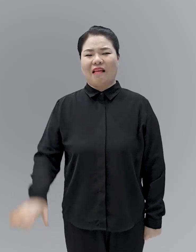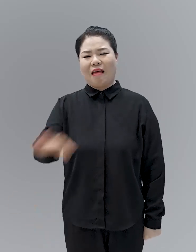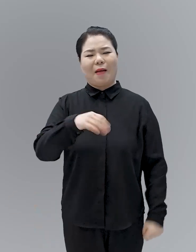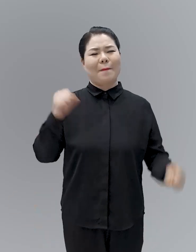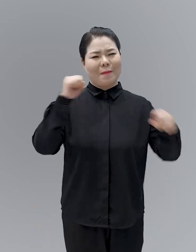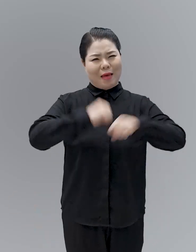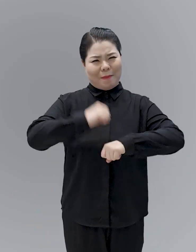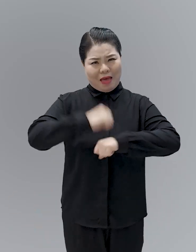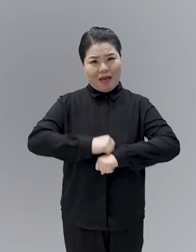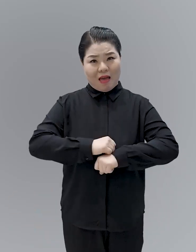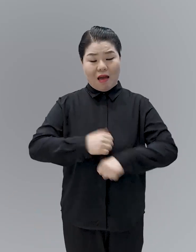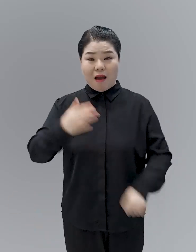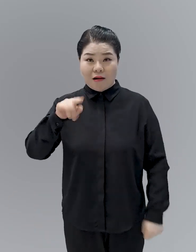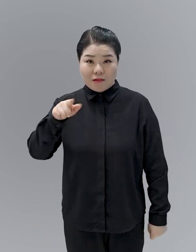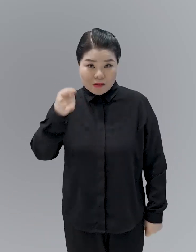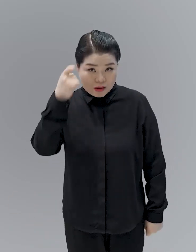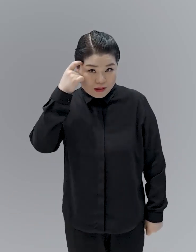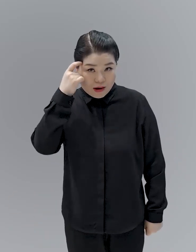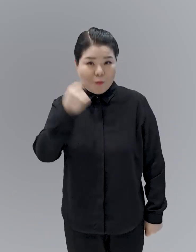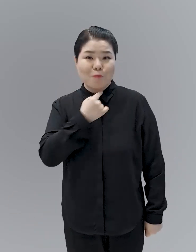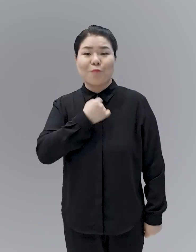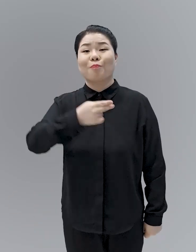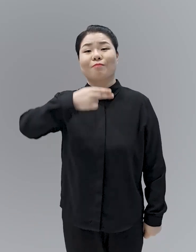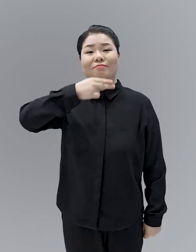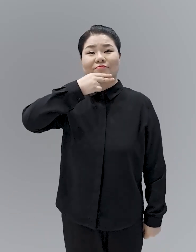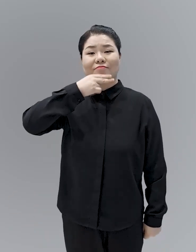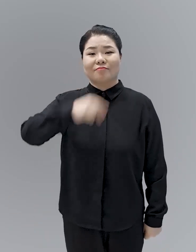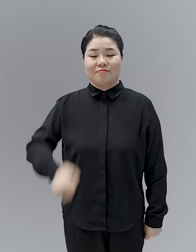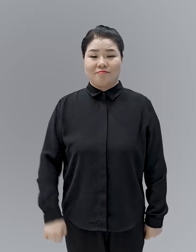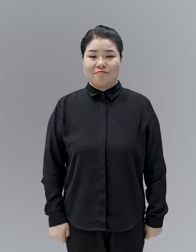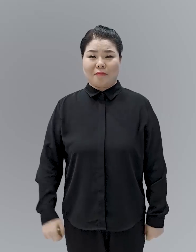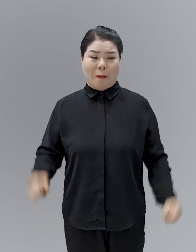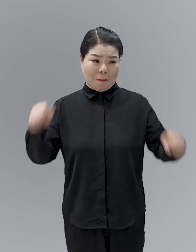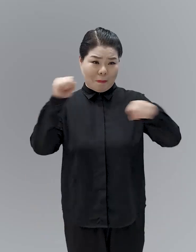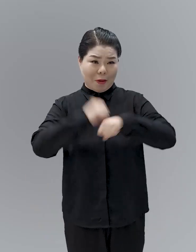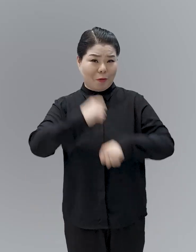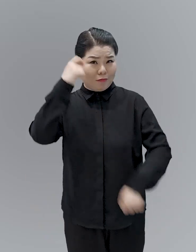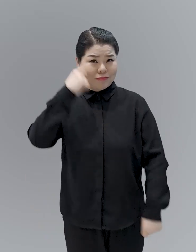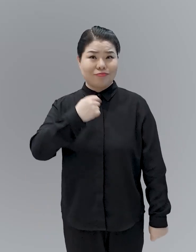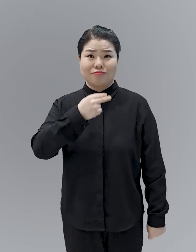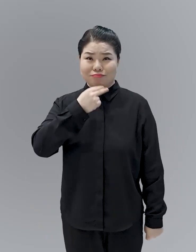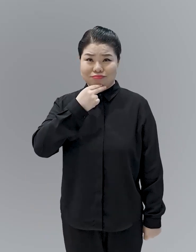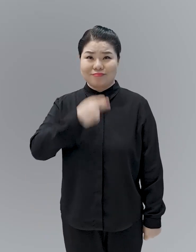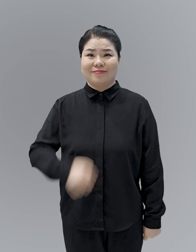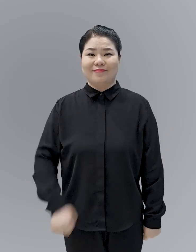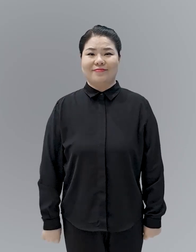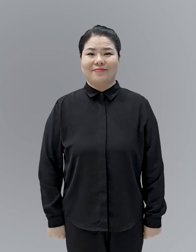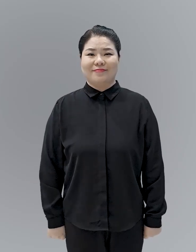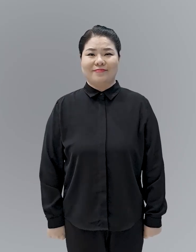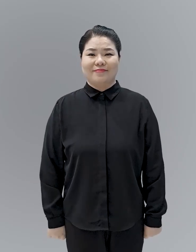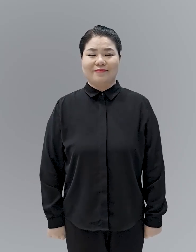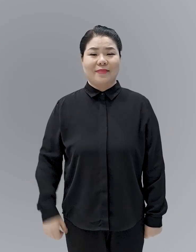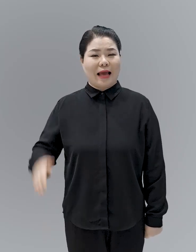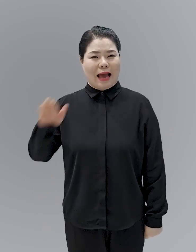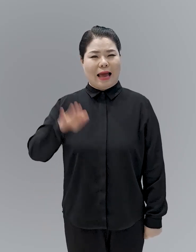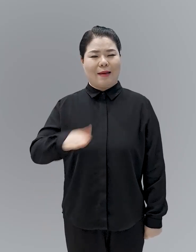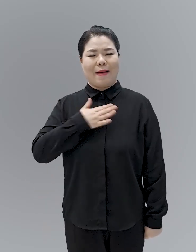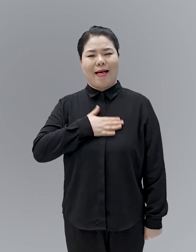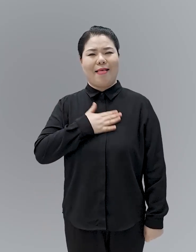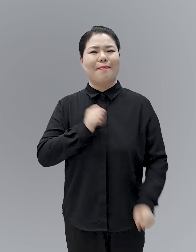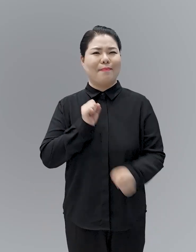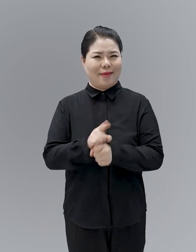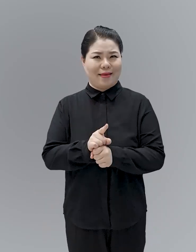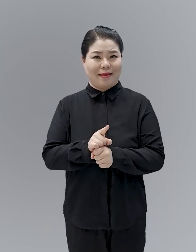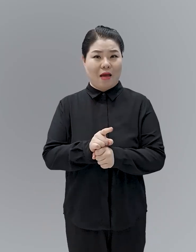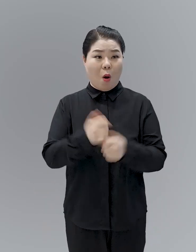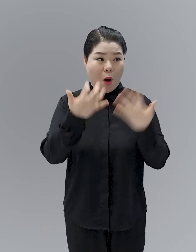누구나 망해. 하지만 그렇게 생각한 적이 한순간도 없었다. 다 망했다고 느끼지 않았다. 하지만 알고